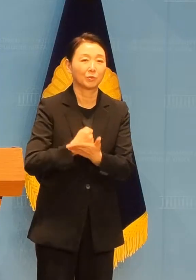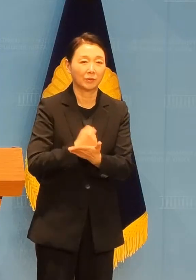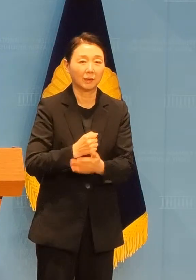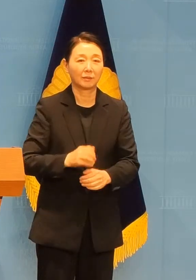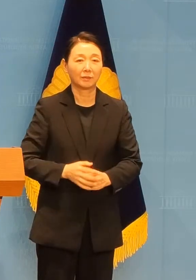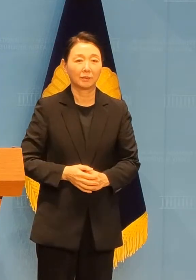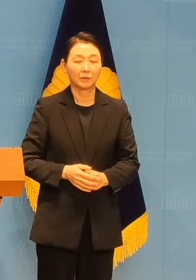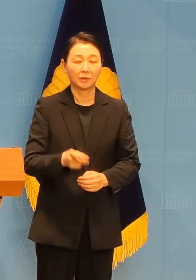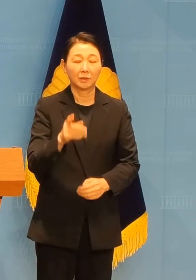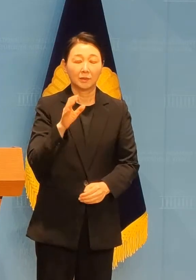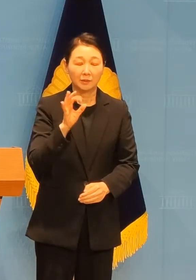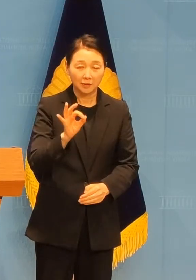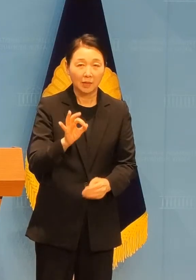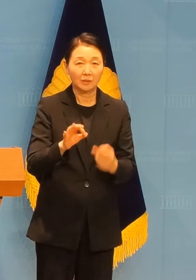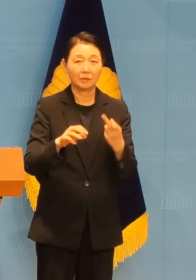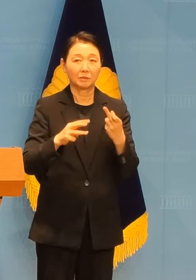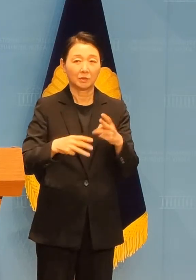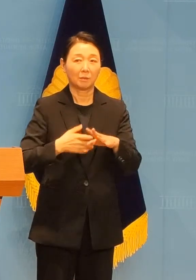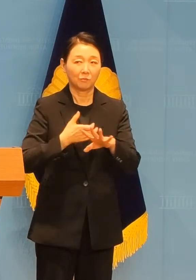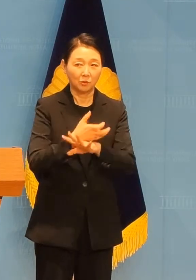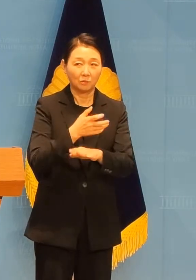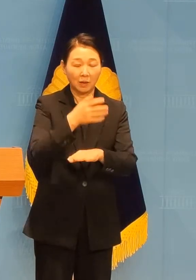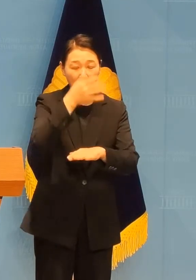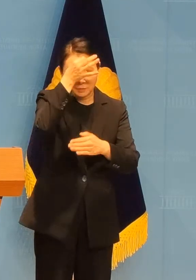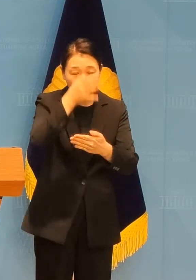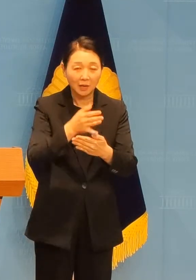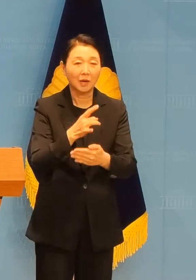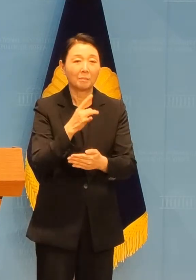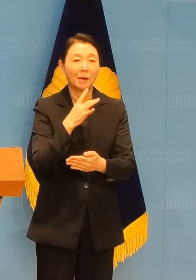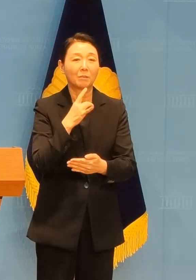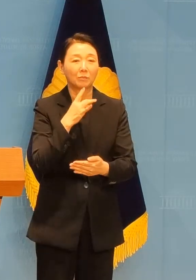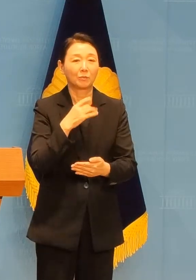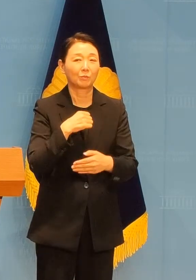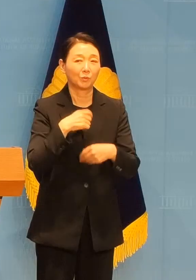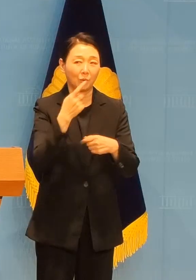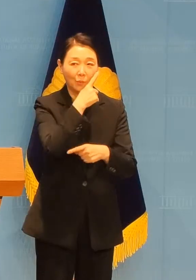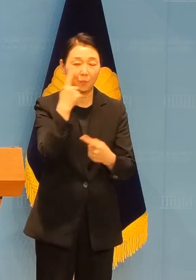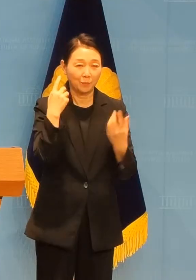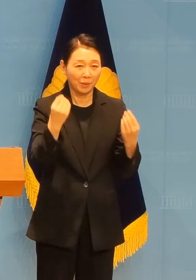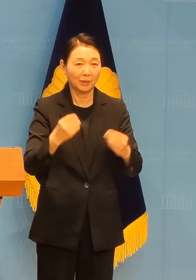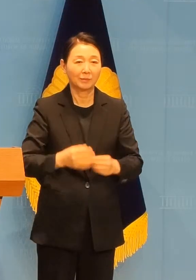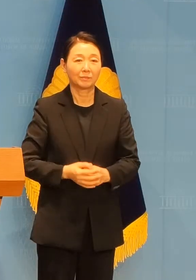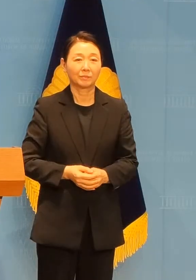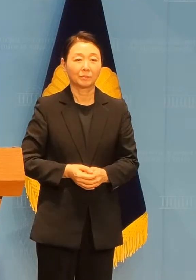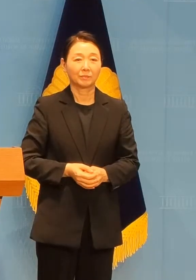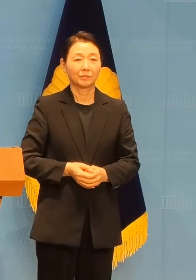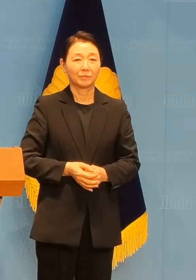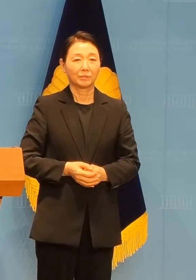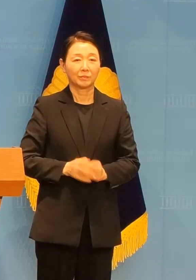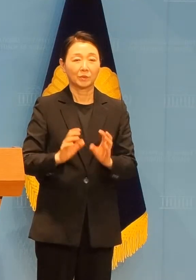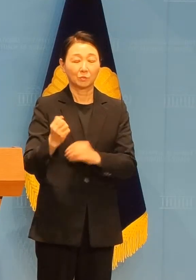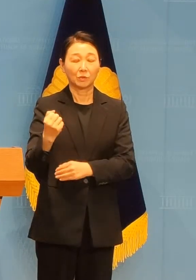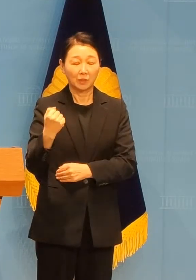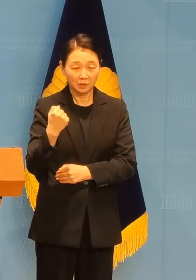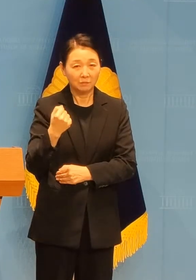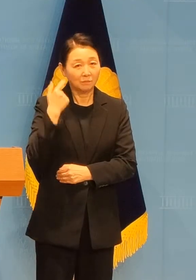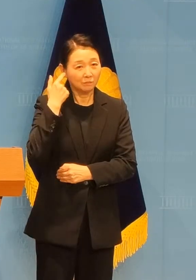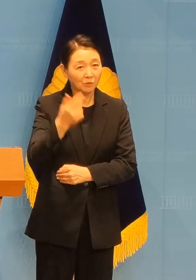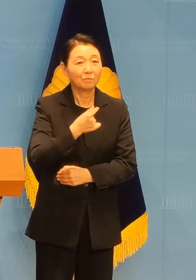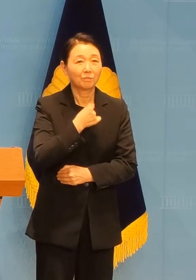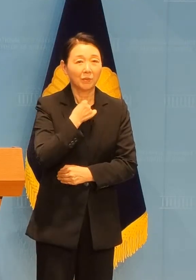대표의 12.3 불법 비상계엄 사과가 말뿐이었음이 다시 한번 확인됐습니다. 국민의힘에게